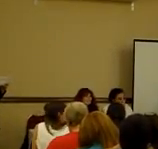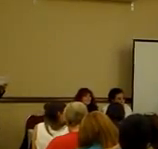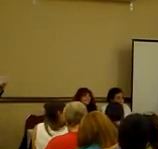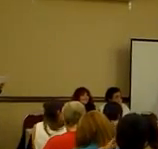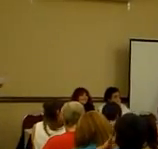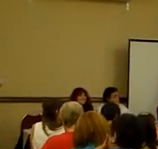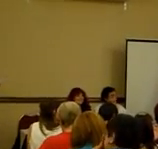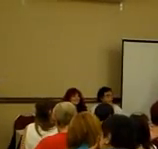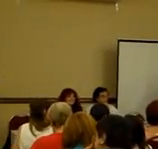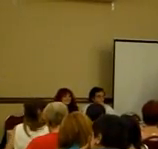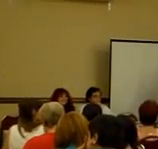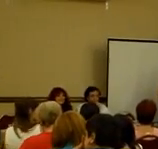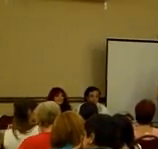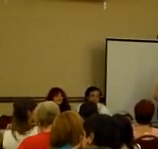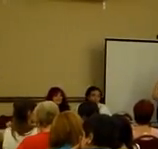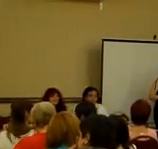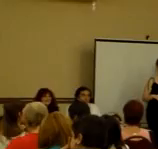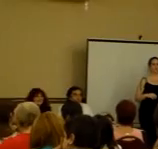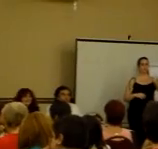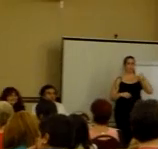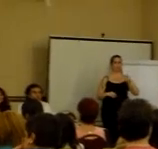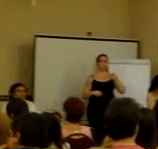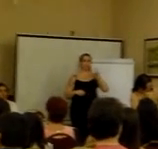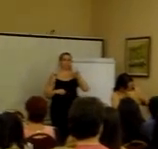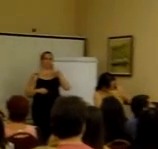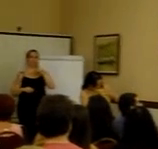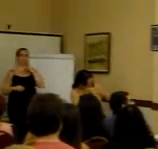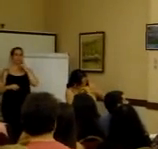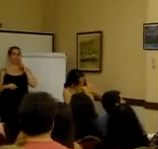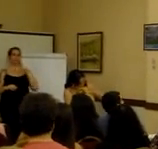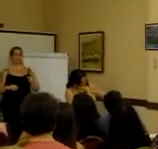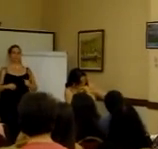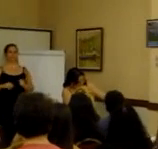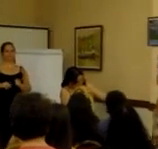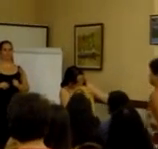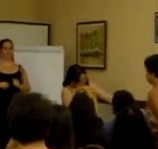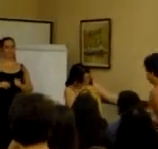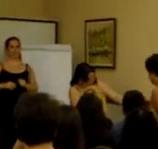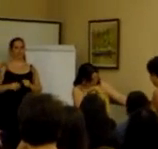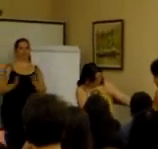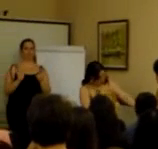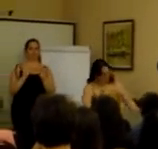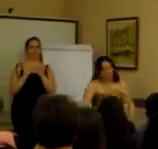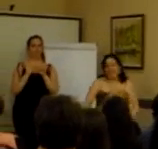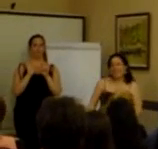doctora Estela Maris Arruñada, abogada especialista en salud.